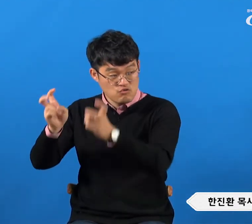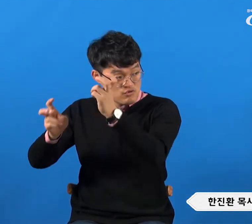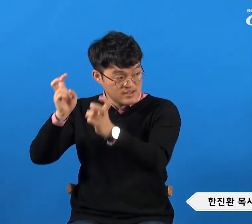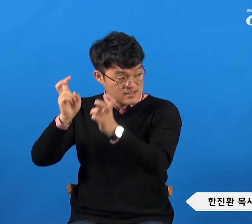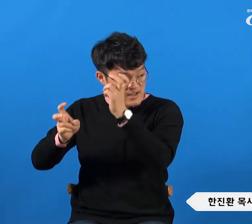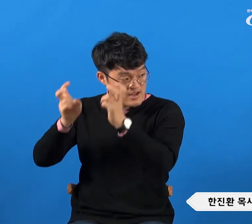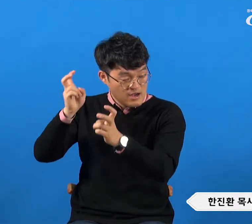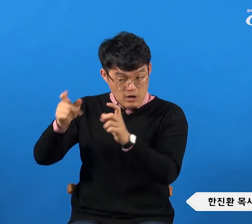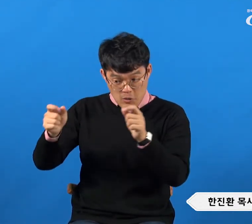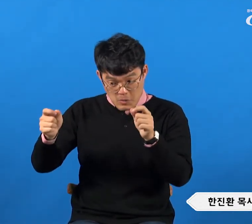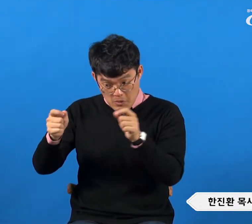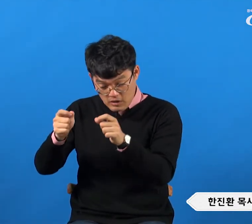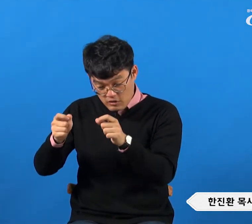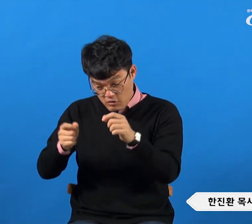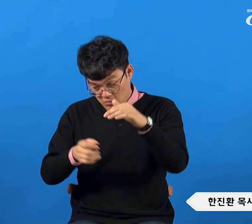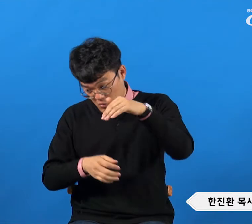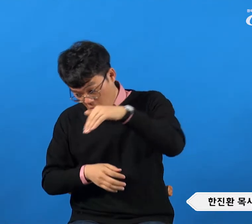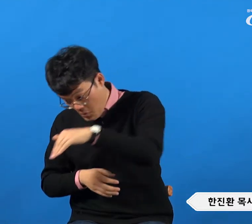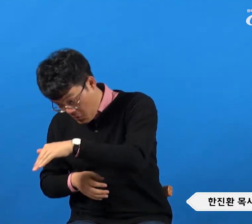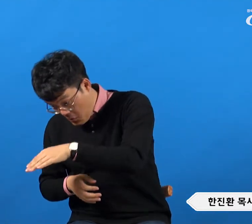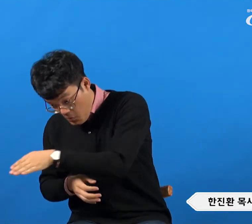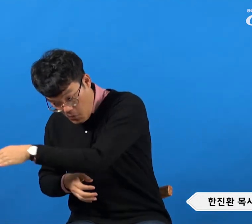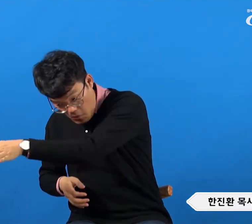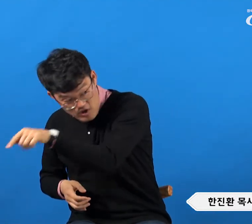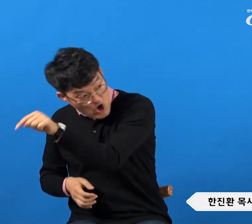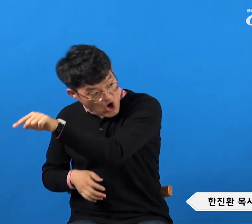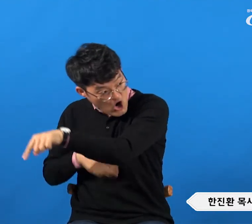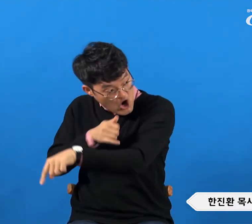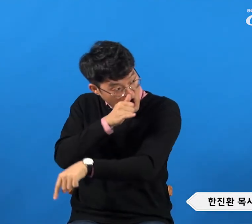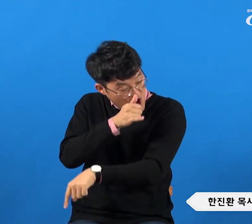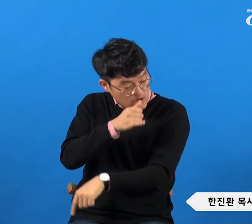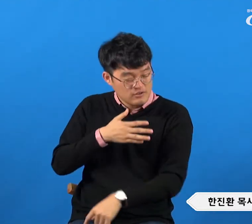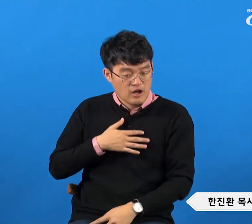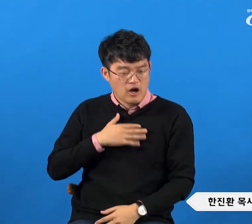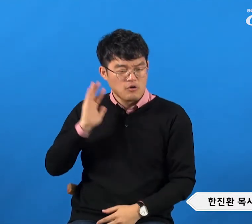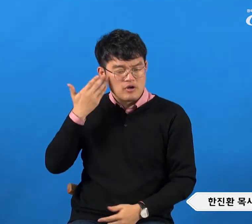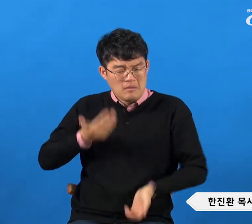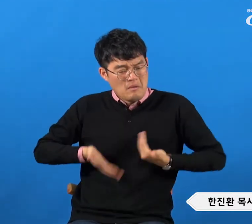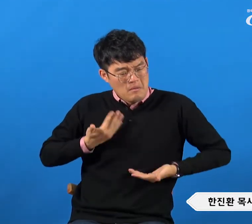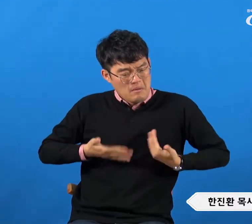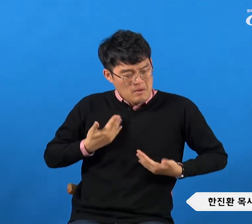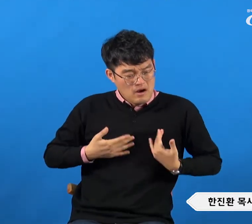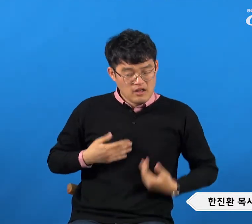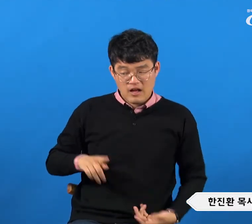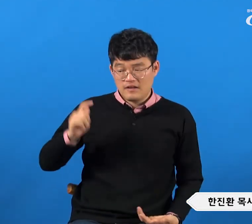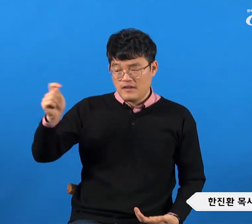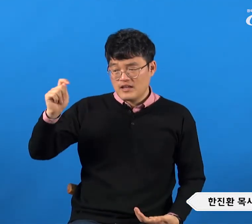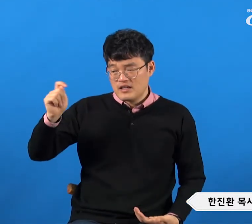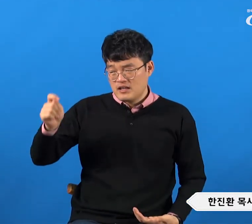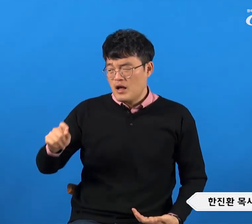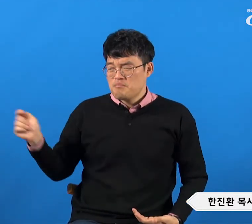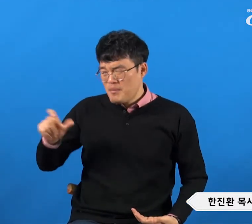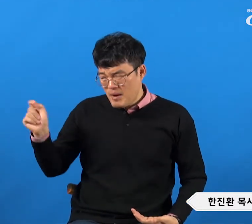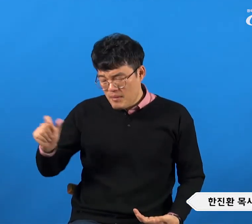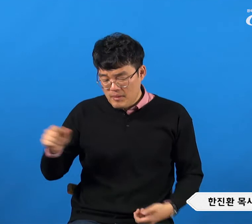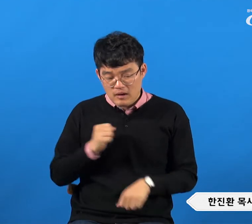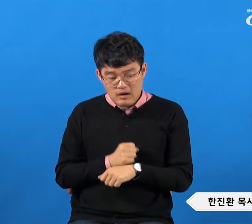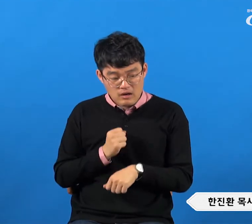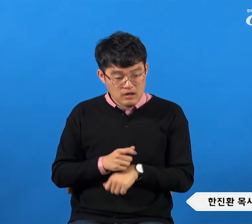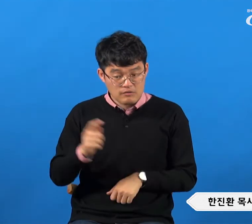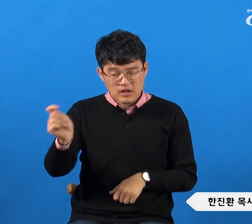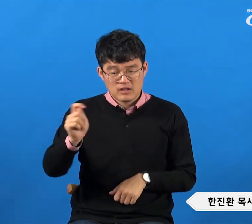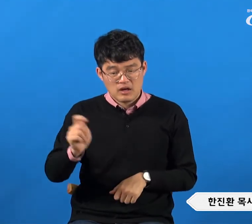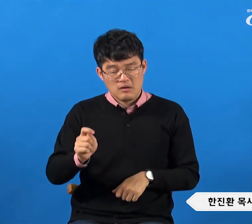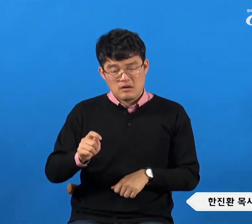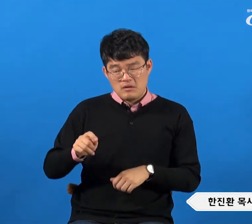회사 거의 다 가서 내리막길에 그 커브길 있잖아. 내가 오늘 좀 바빠서 택시 기사 보고 좀 빨리 가자고 했더니